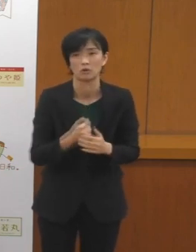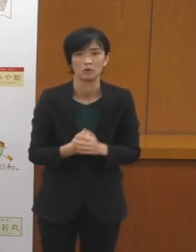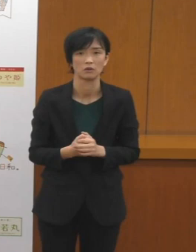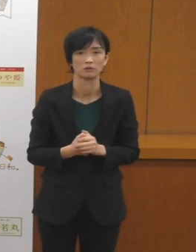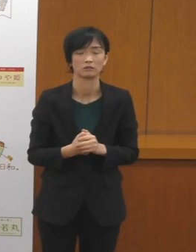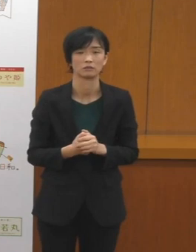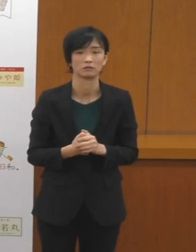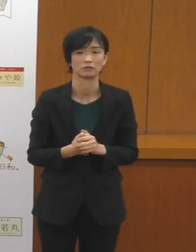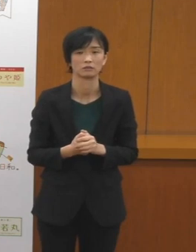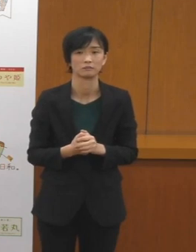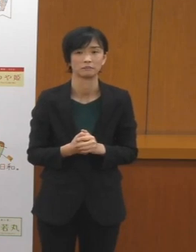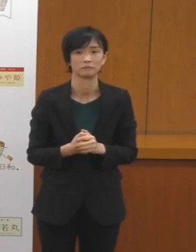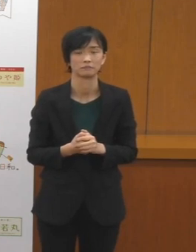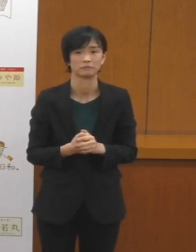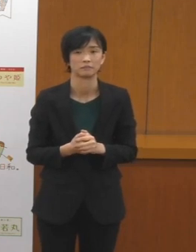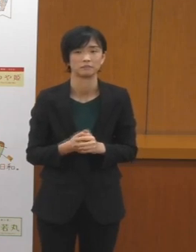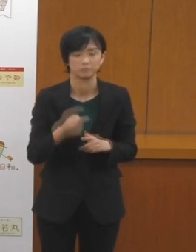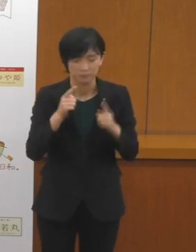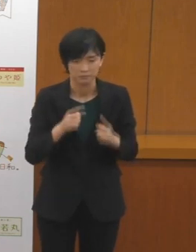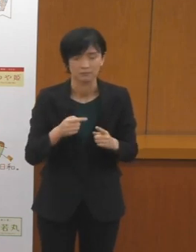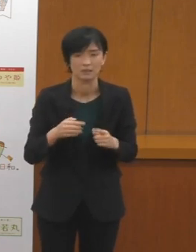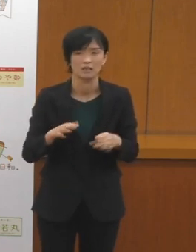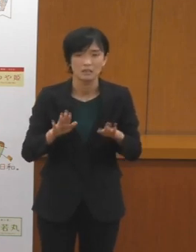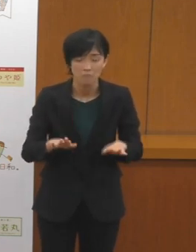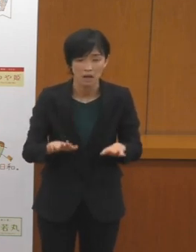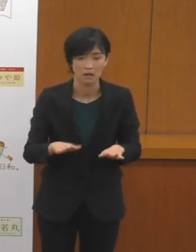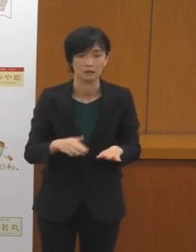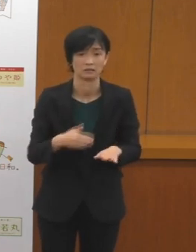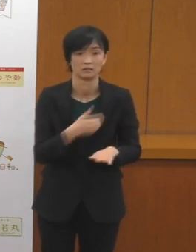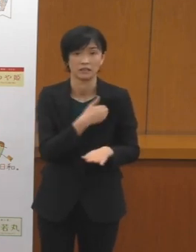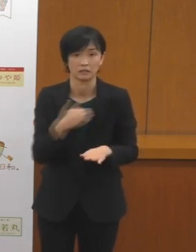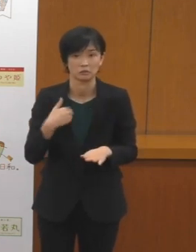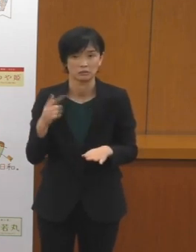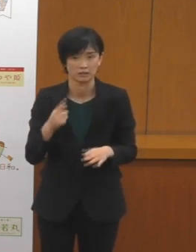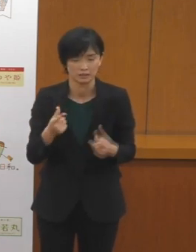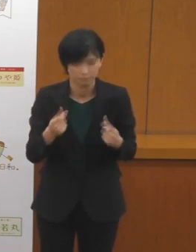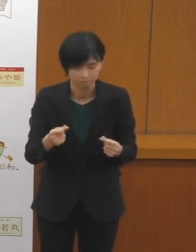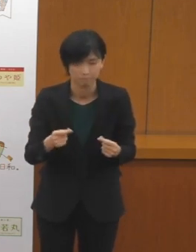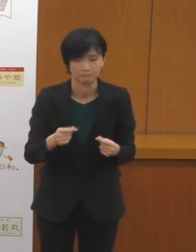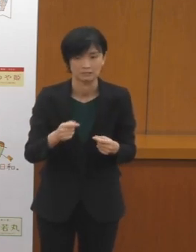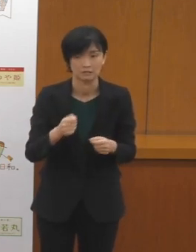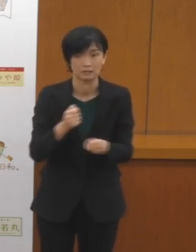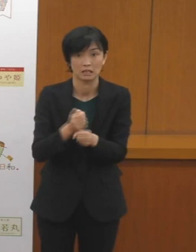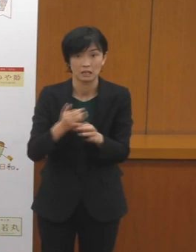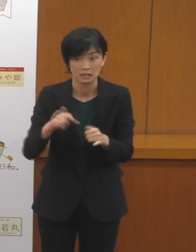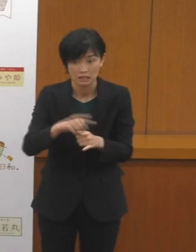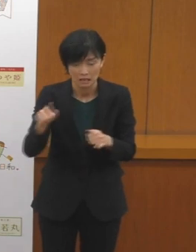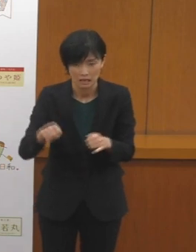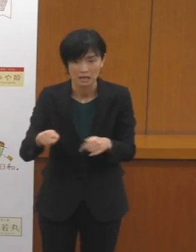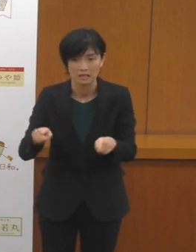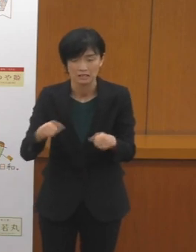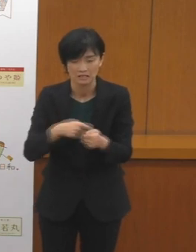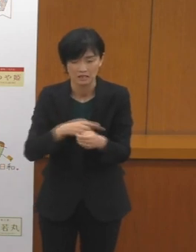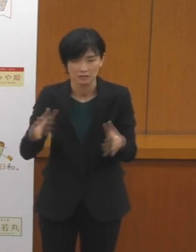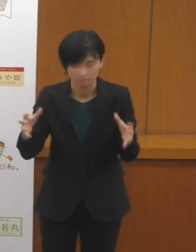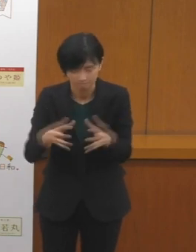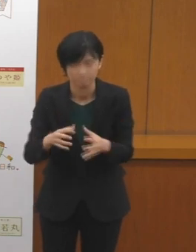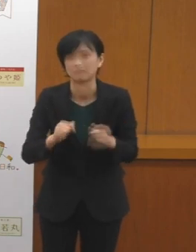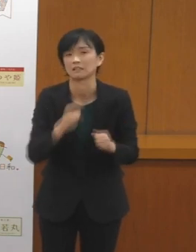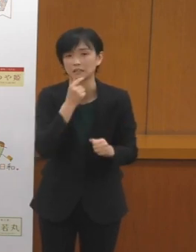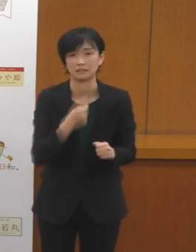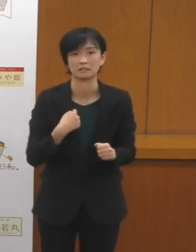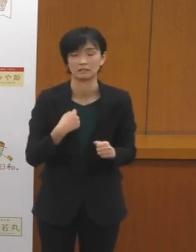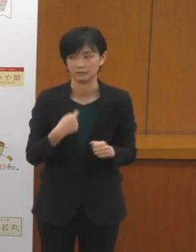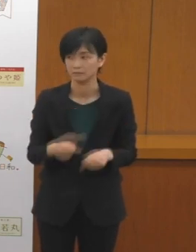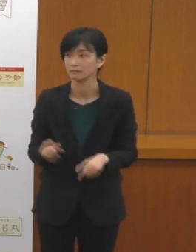ますけどまずあのできる対策というものですね生産者の皆さんと一緒になって取り組んでいきたいと思って